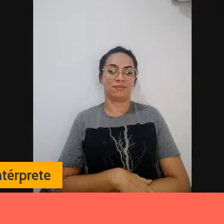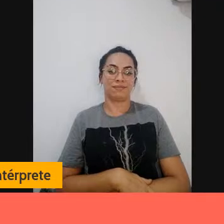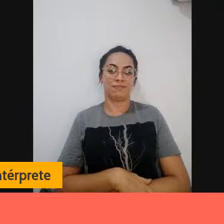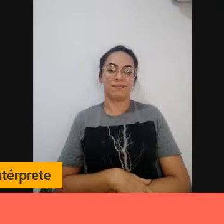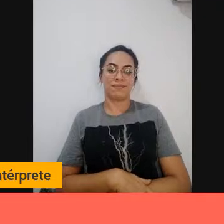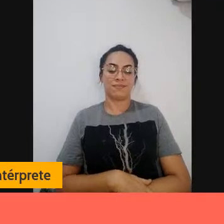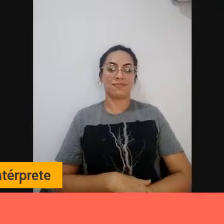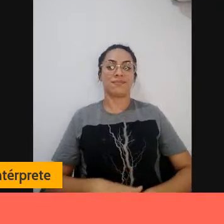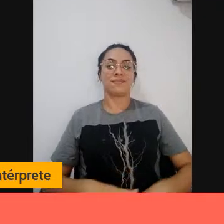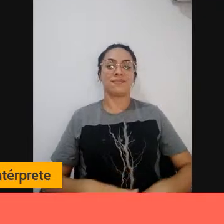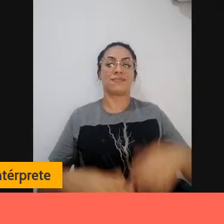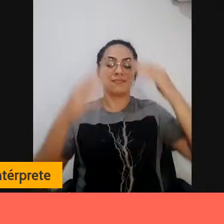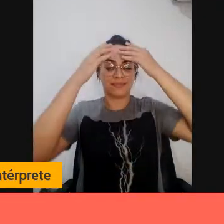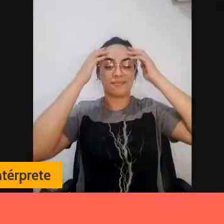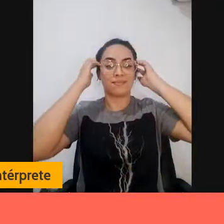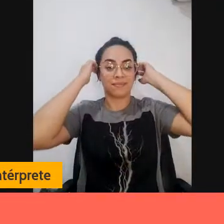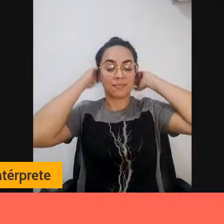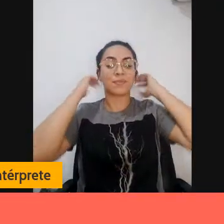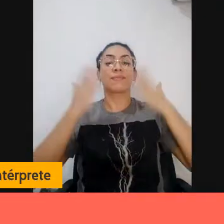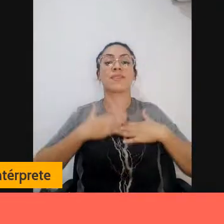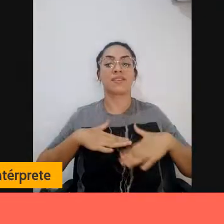Deixa eu ver aqui, calma.